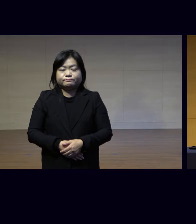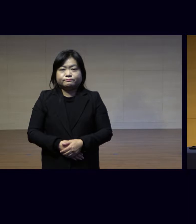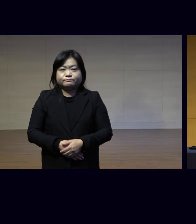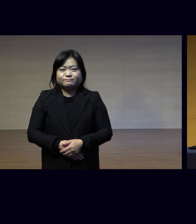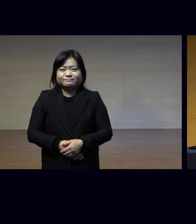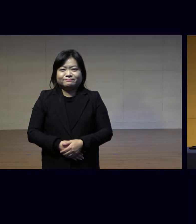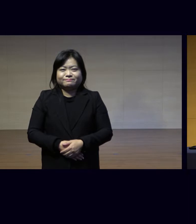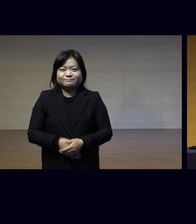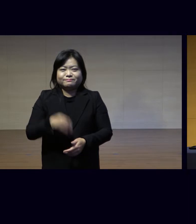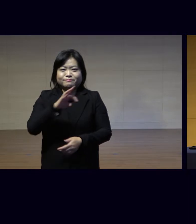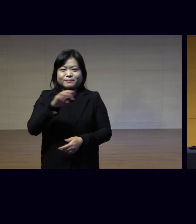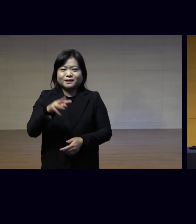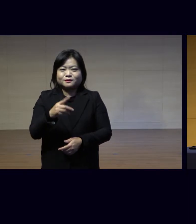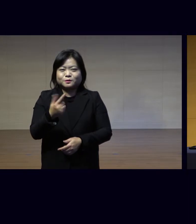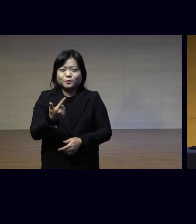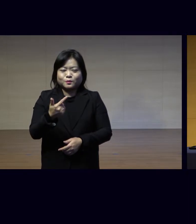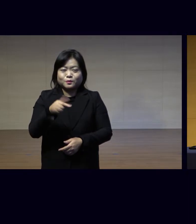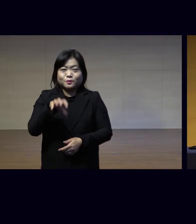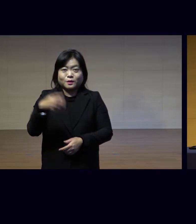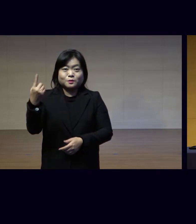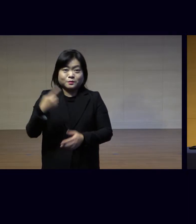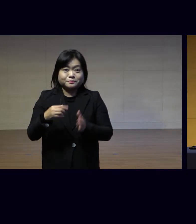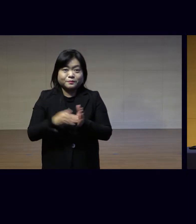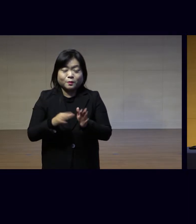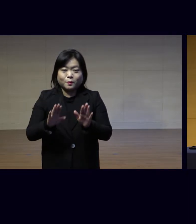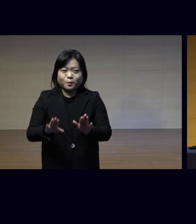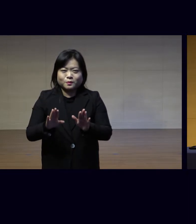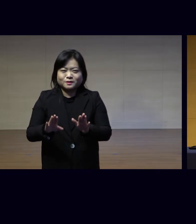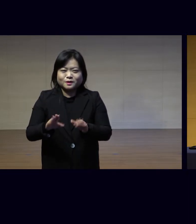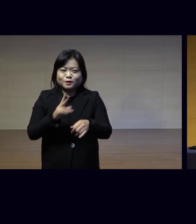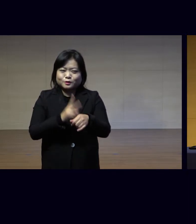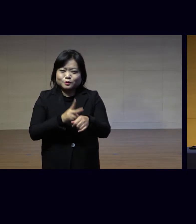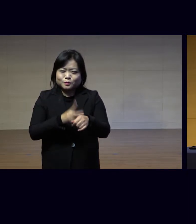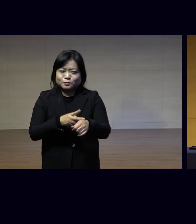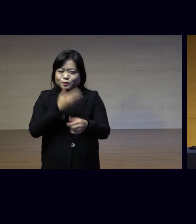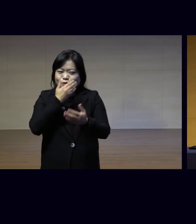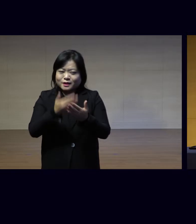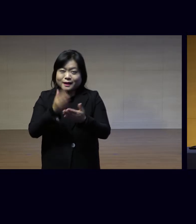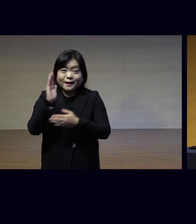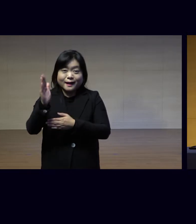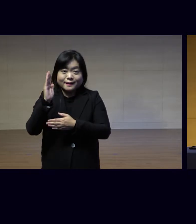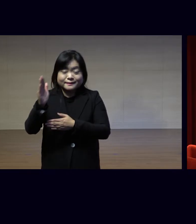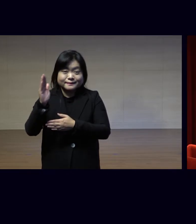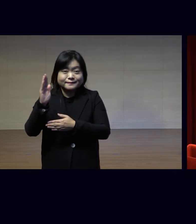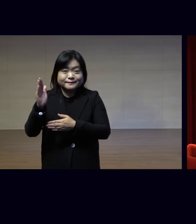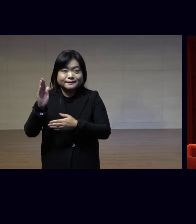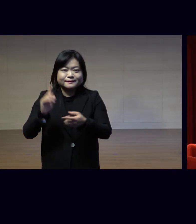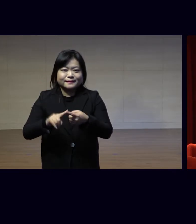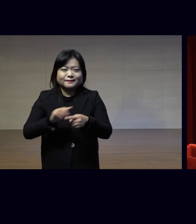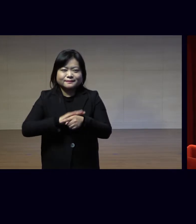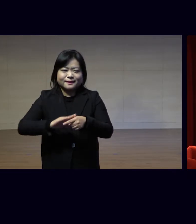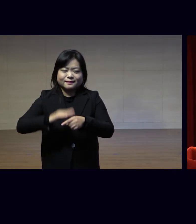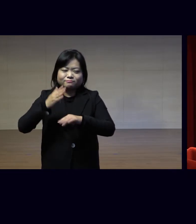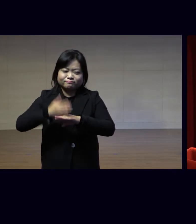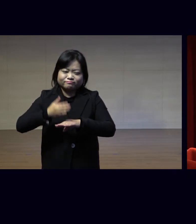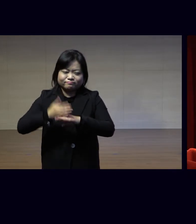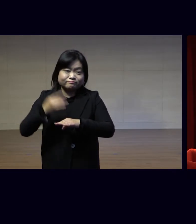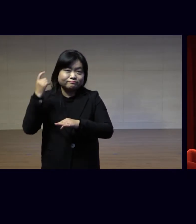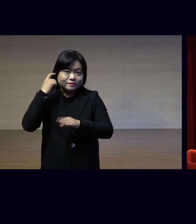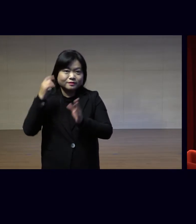예, 만촌동에서 온 이병욱이라고 합니다. 오늘 그 교수님의 귀한 강연 말씀 감사하게 잘